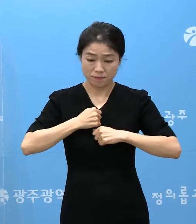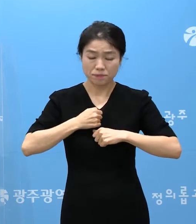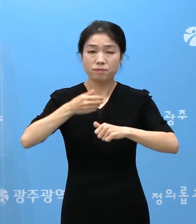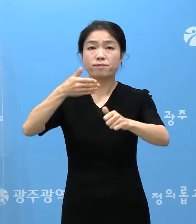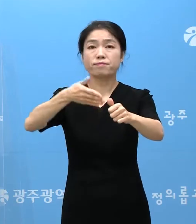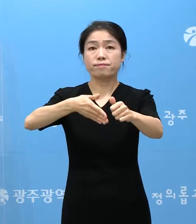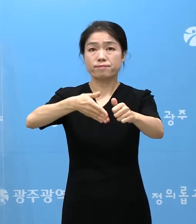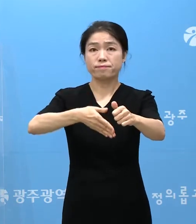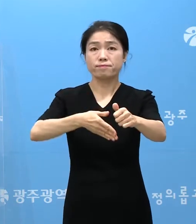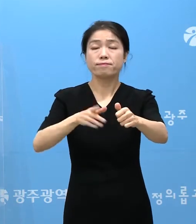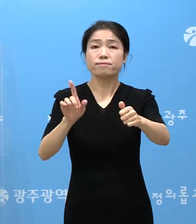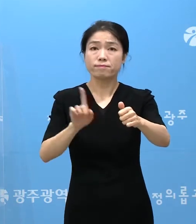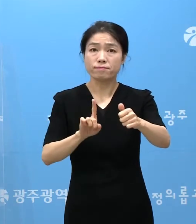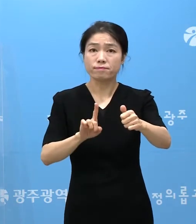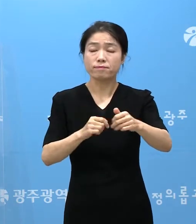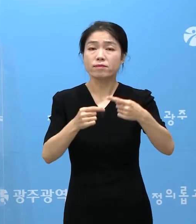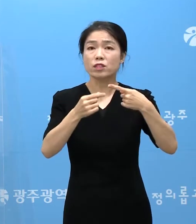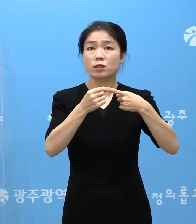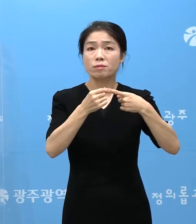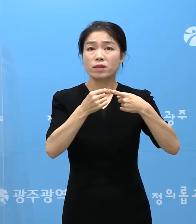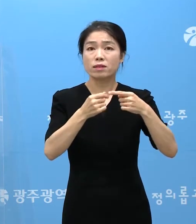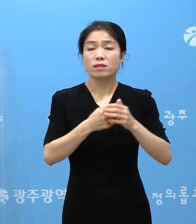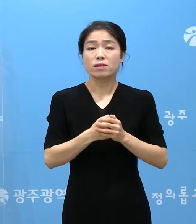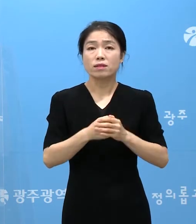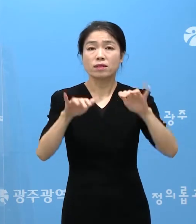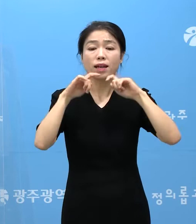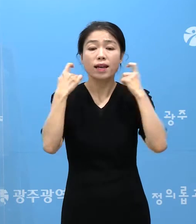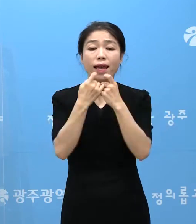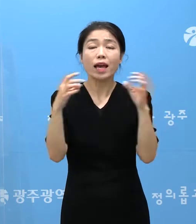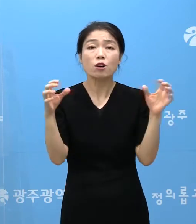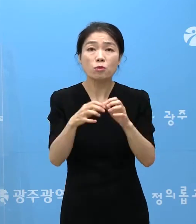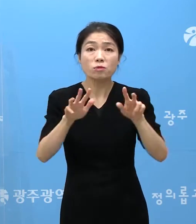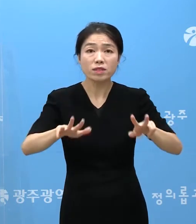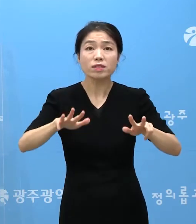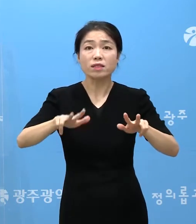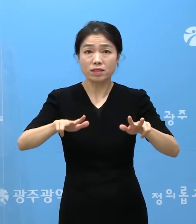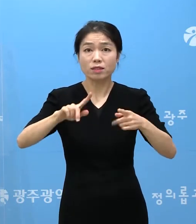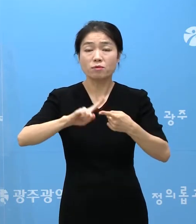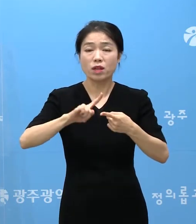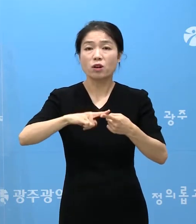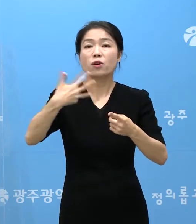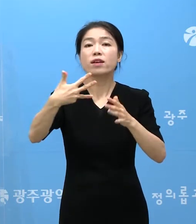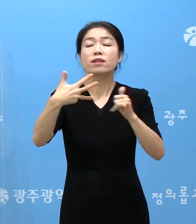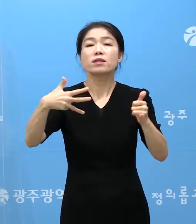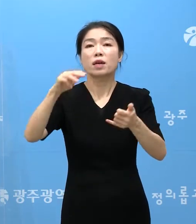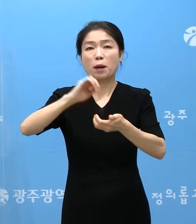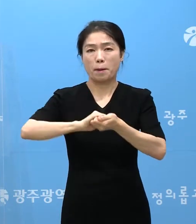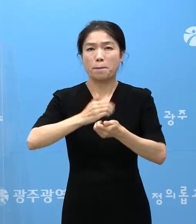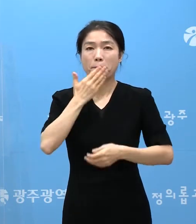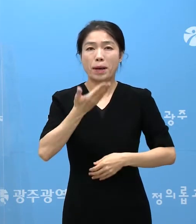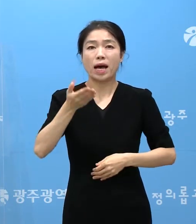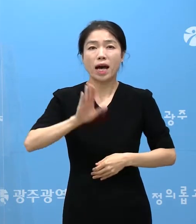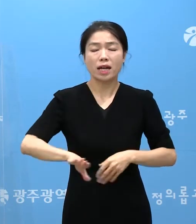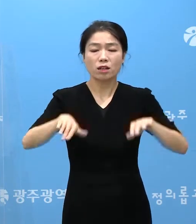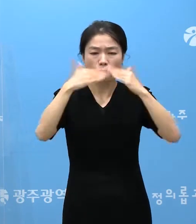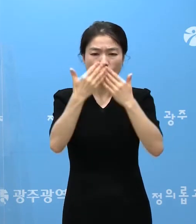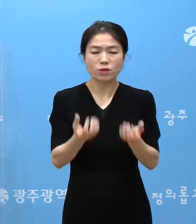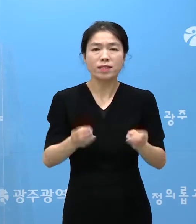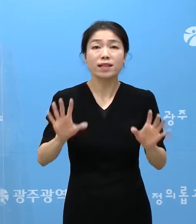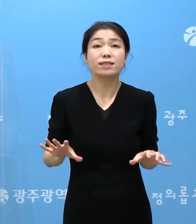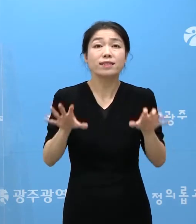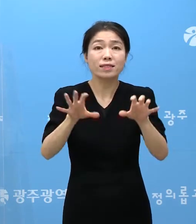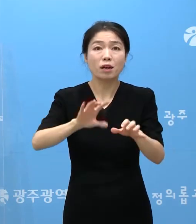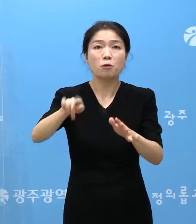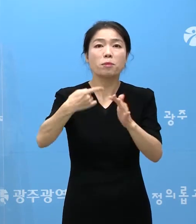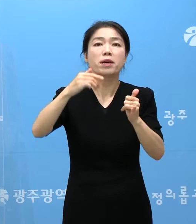것을 당부드립니다. 첫째, 사적 모임은 지금처럼 8명까지 가능하지만 모든 행사와